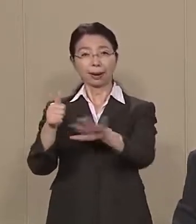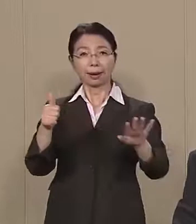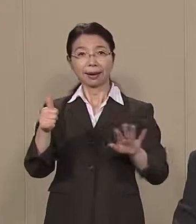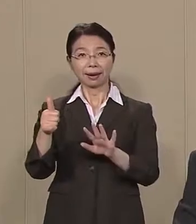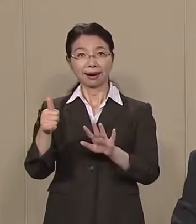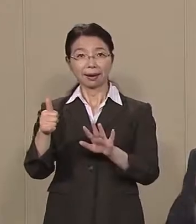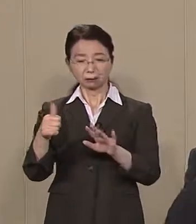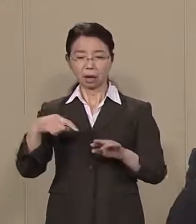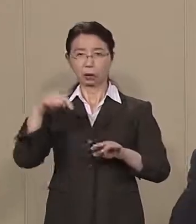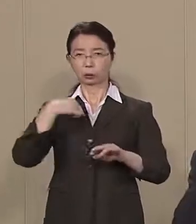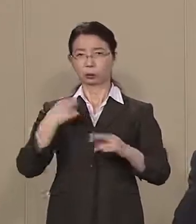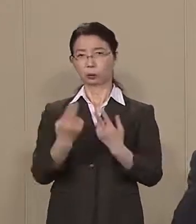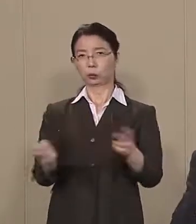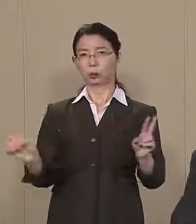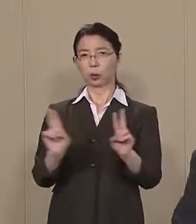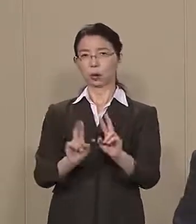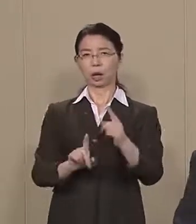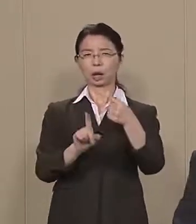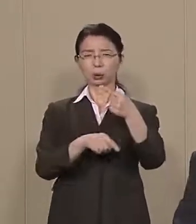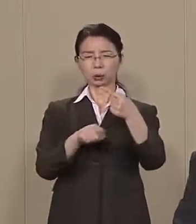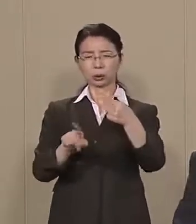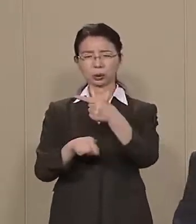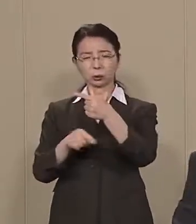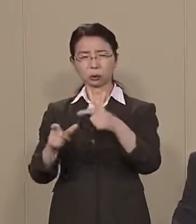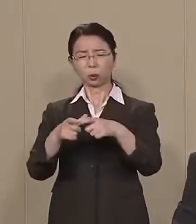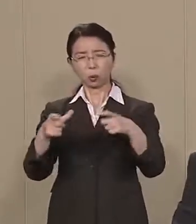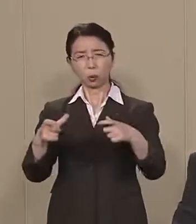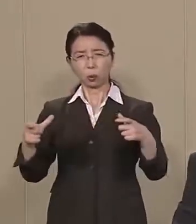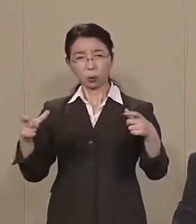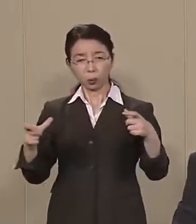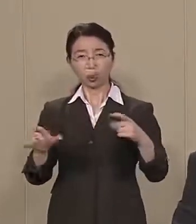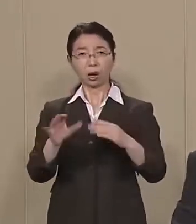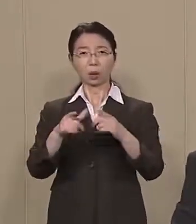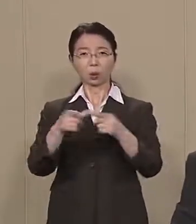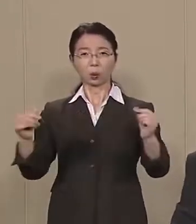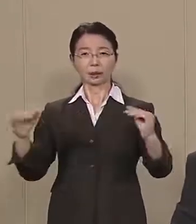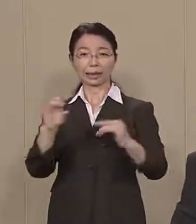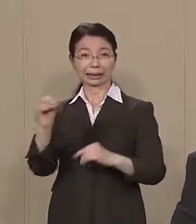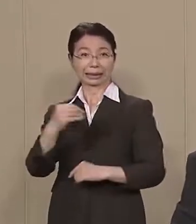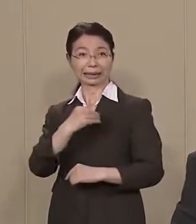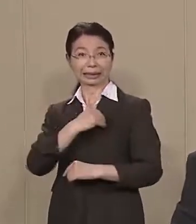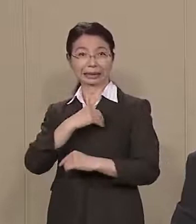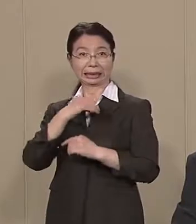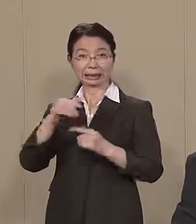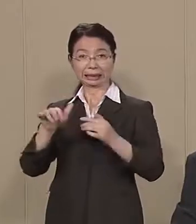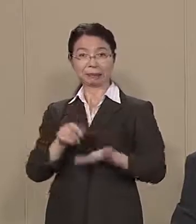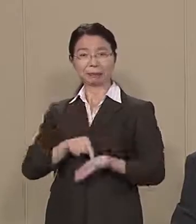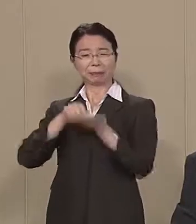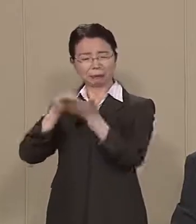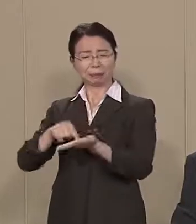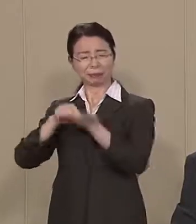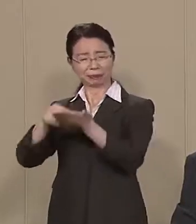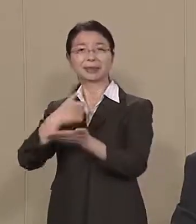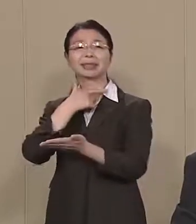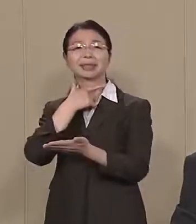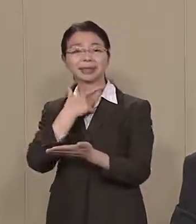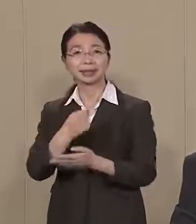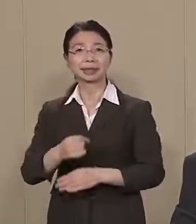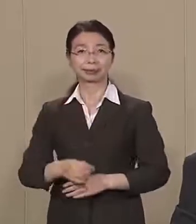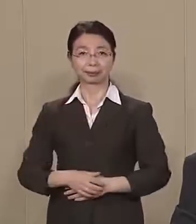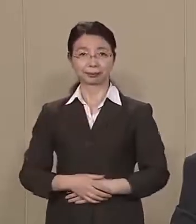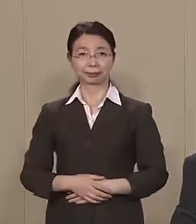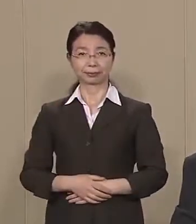わが党から一人でも多くの国会議員を国政に送り出していただきたいと思い